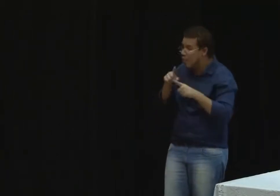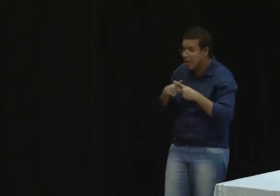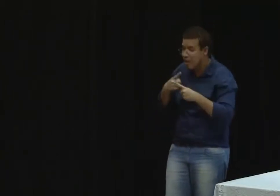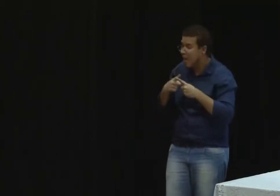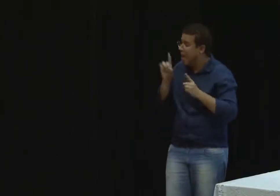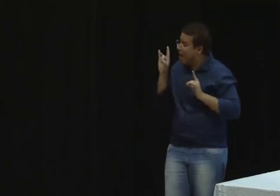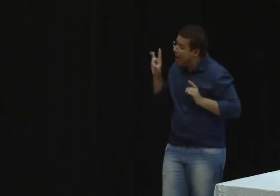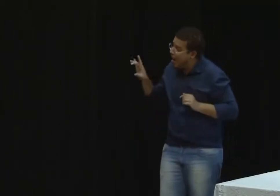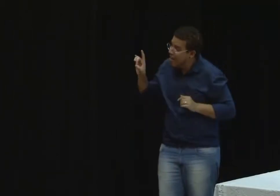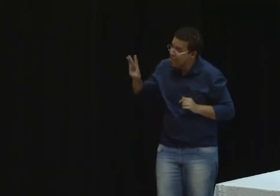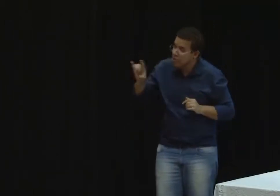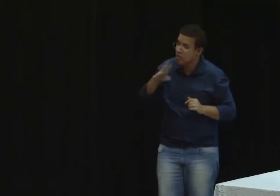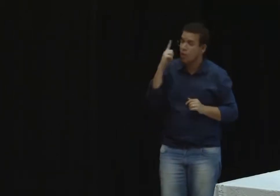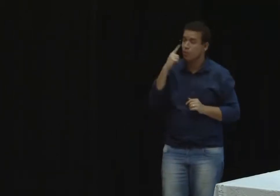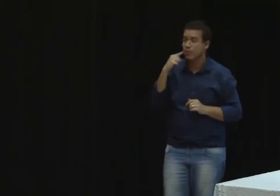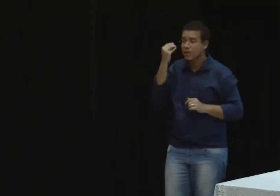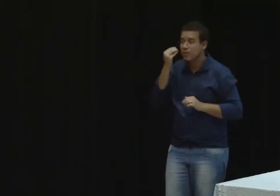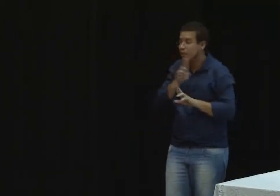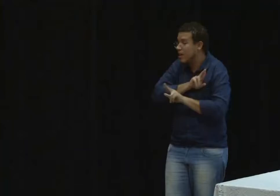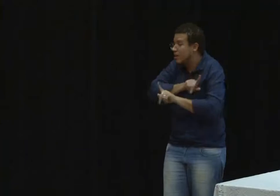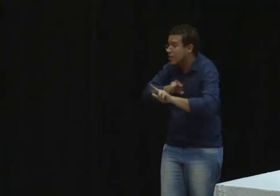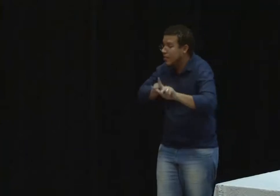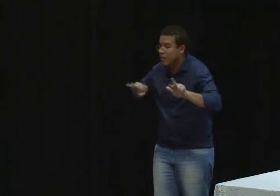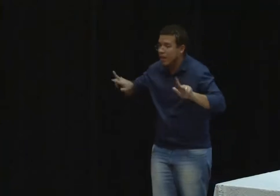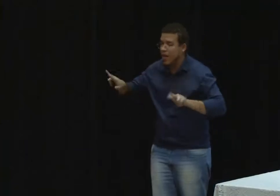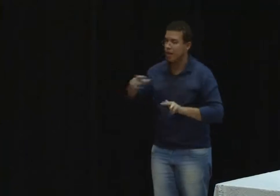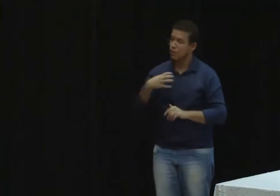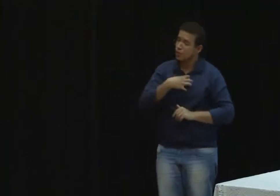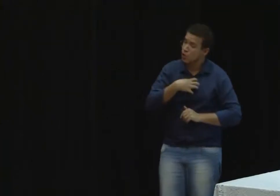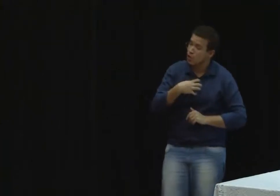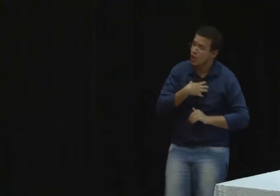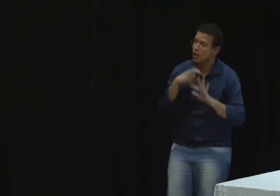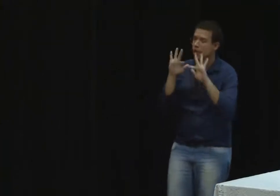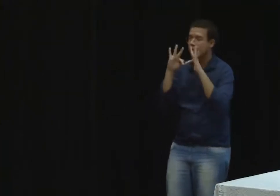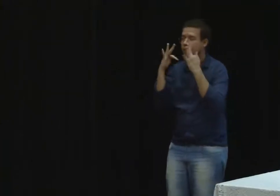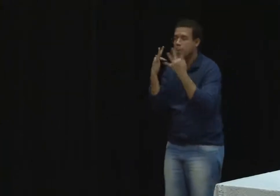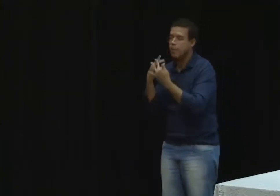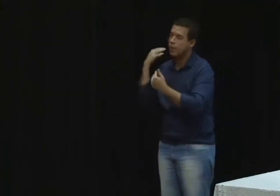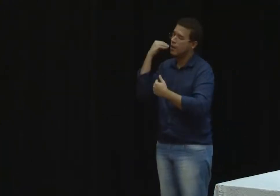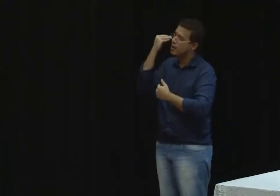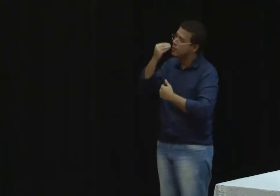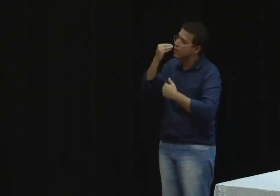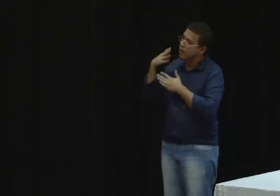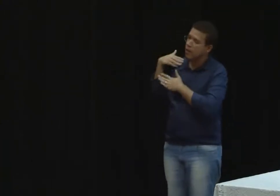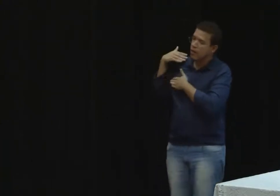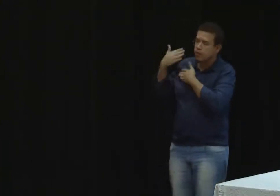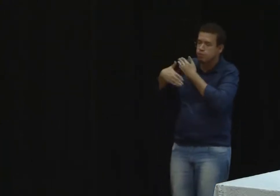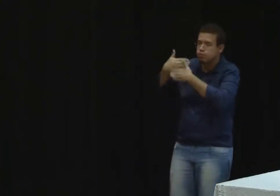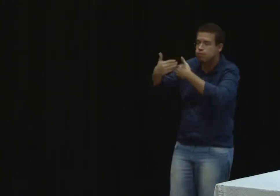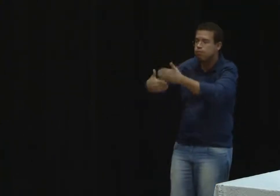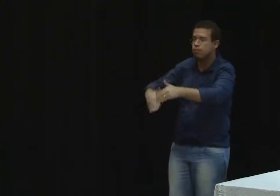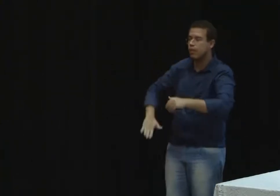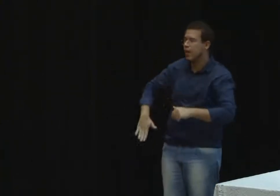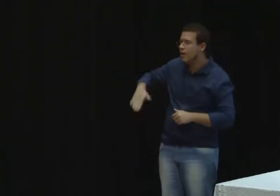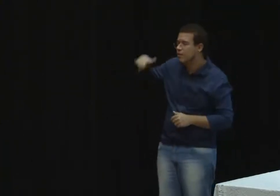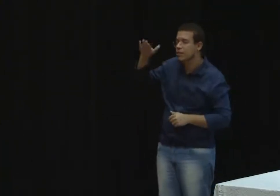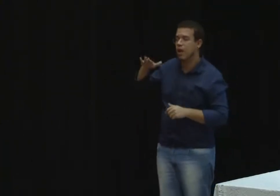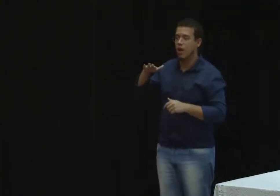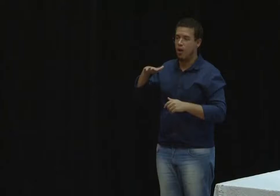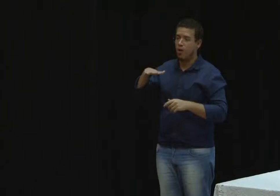culturais surdas, porque cada sujeito surdo tem experiências diferentes. A forma como a família trouxe essa questão e